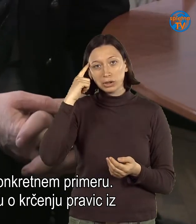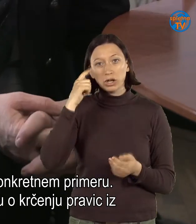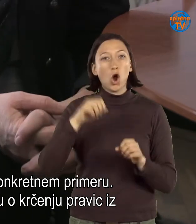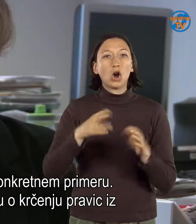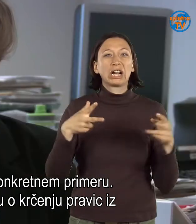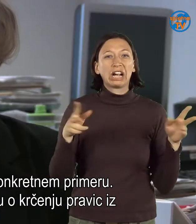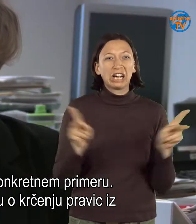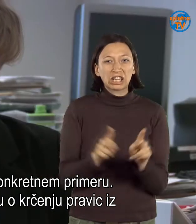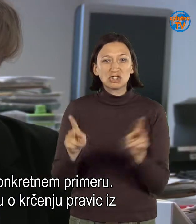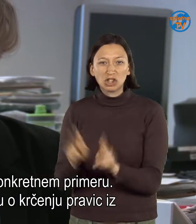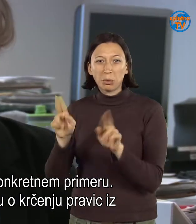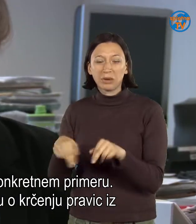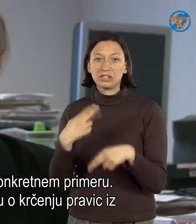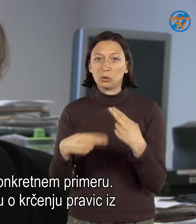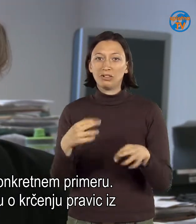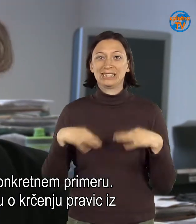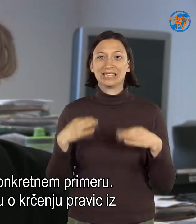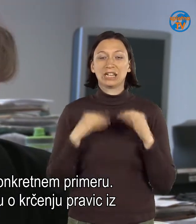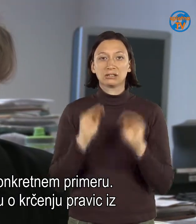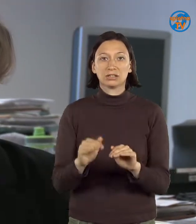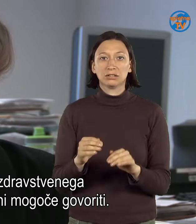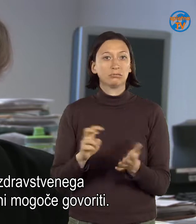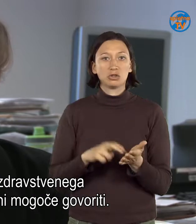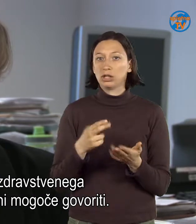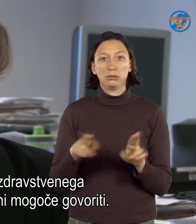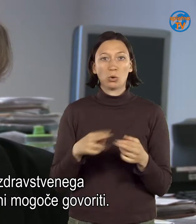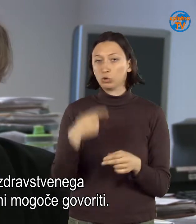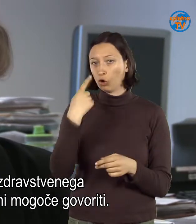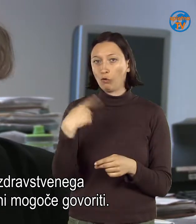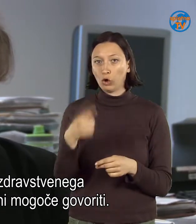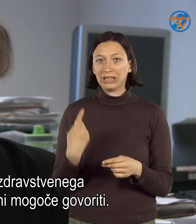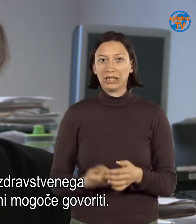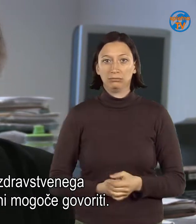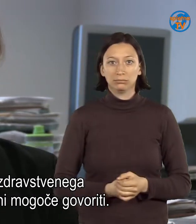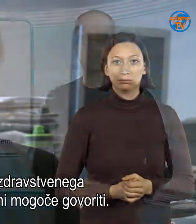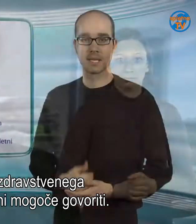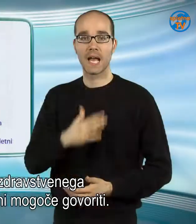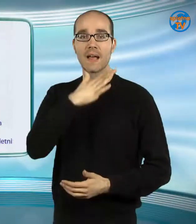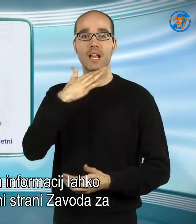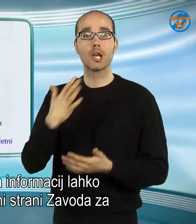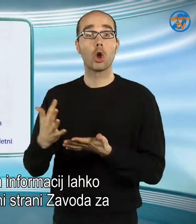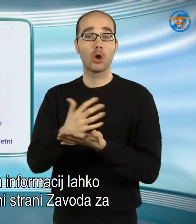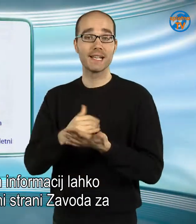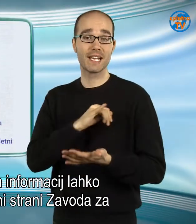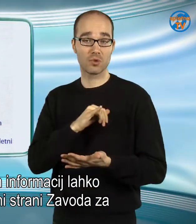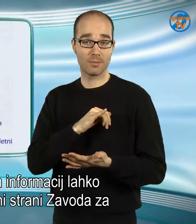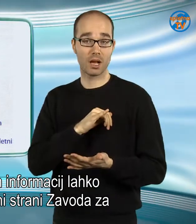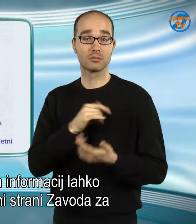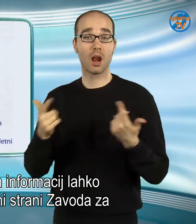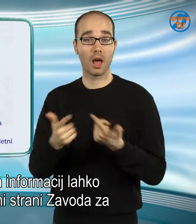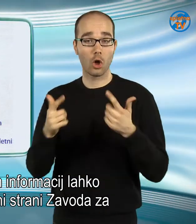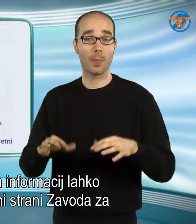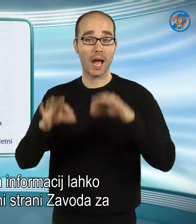mnenju o krčenju pravic iz obveznega zdravstvenega zavarovanja še ni mogoče govoriti. Veliko